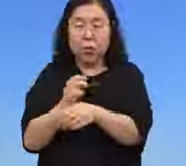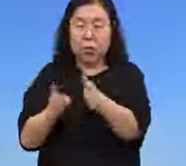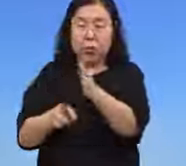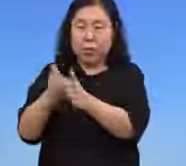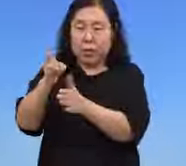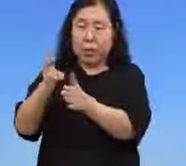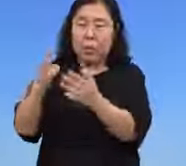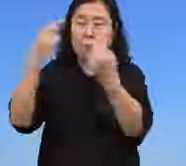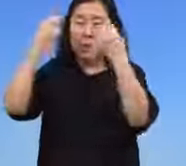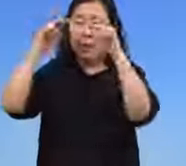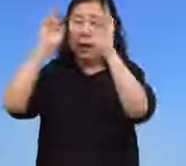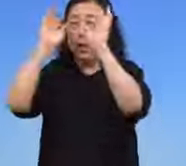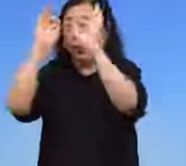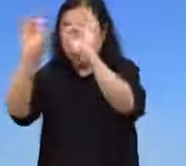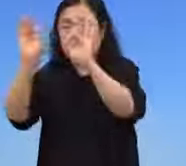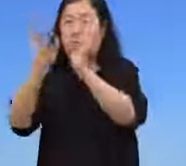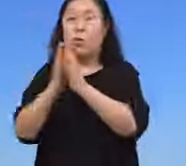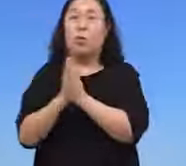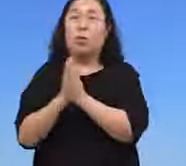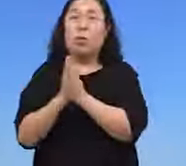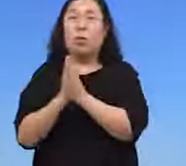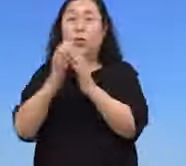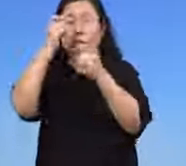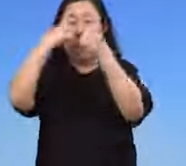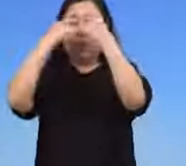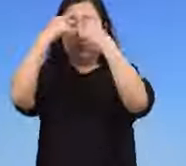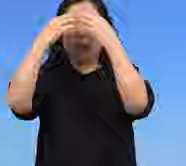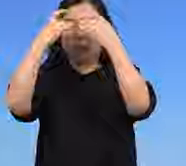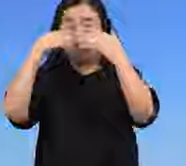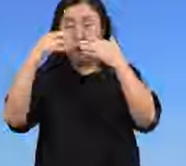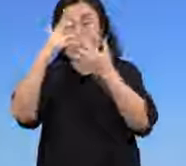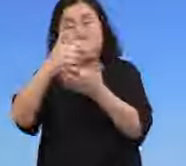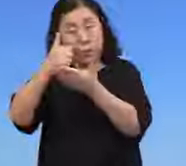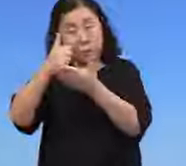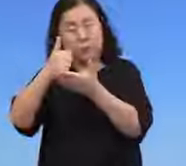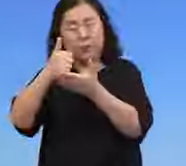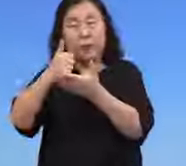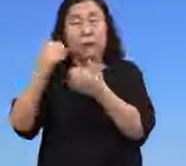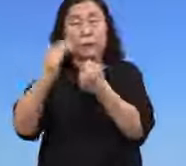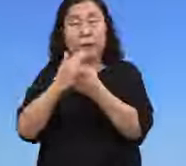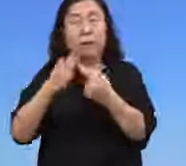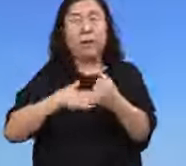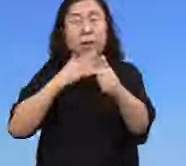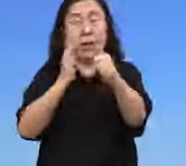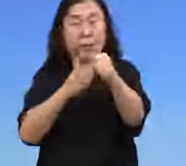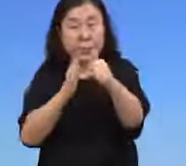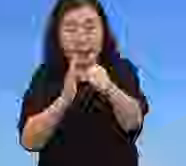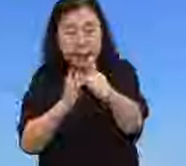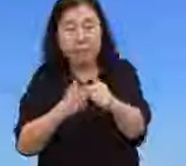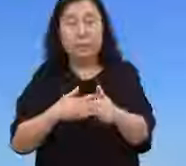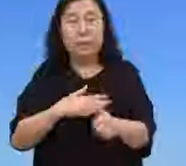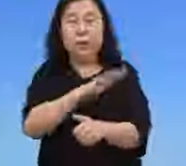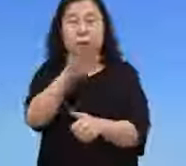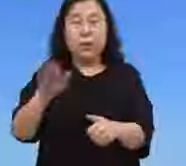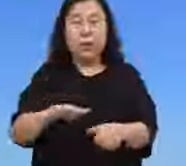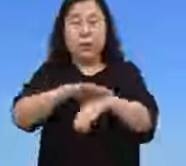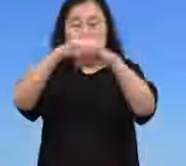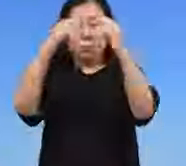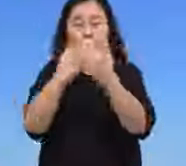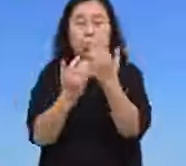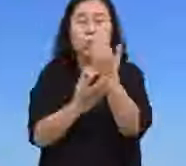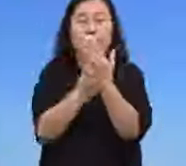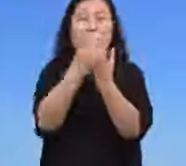여러분 다시 호소합니다. 우리 하나 돼야 돼요. 기질도 다르고 생각도 다르고 이념도